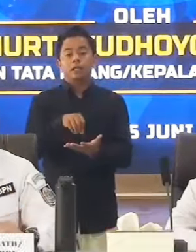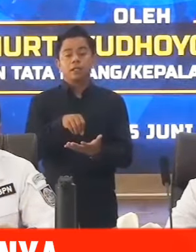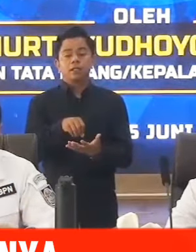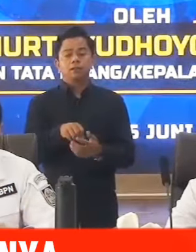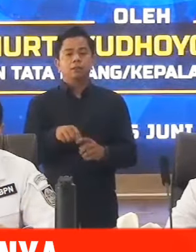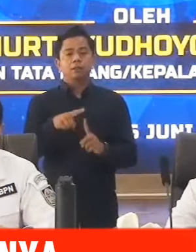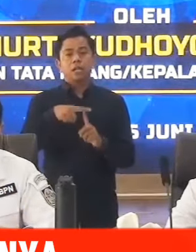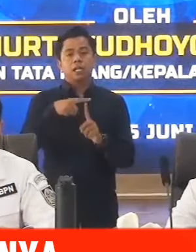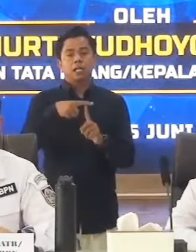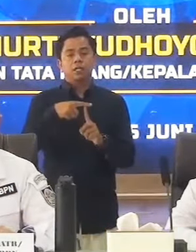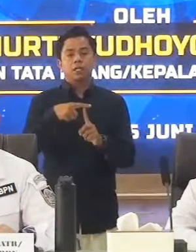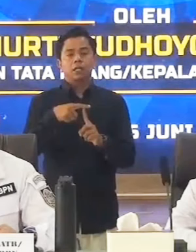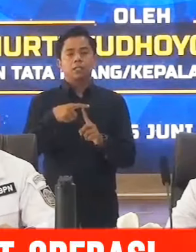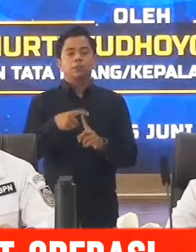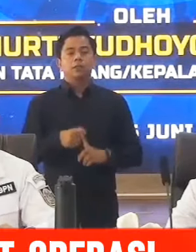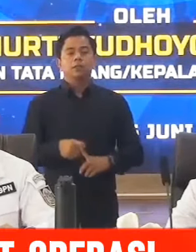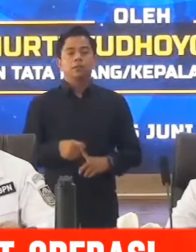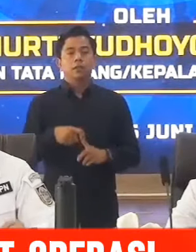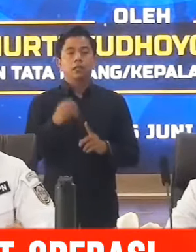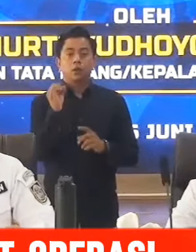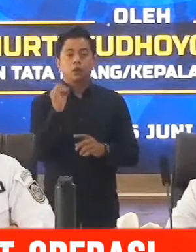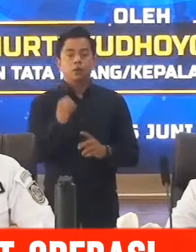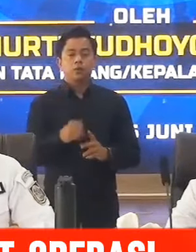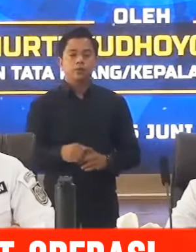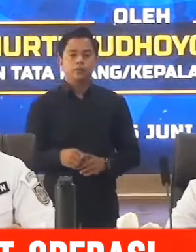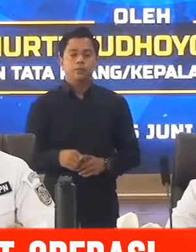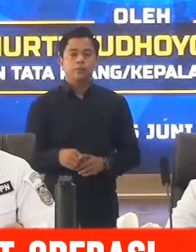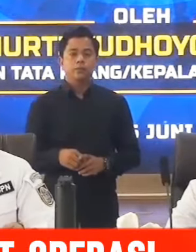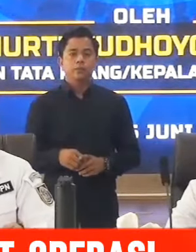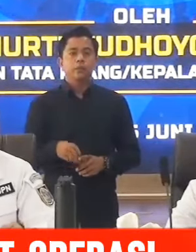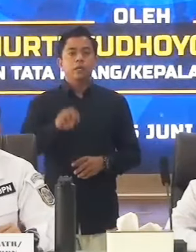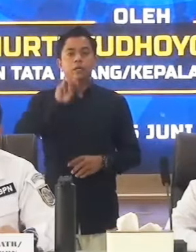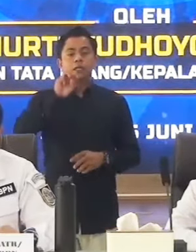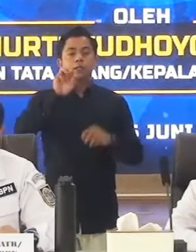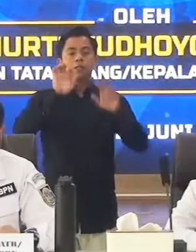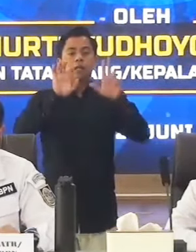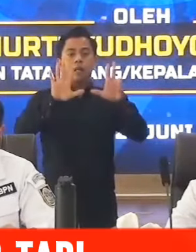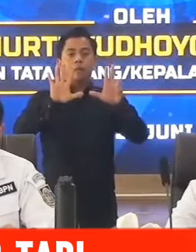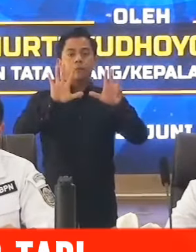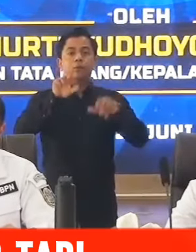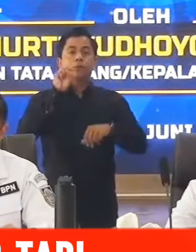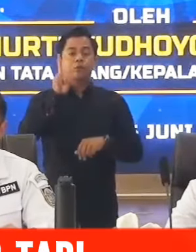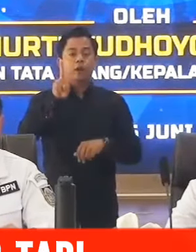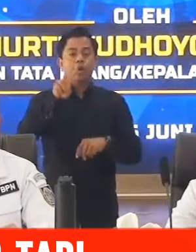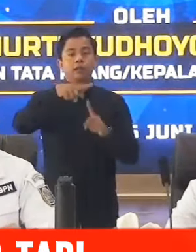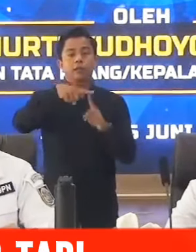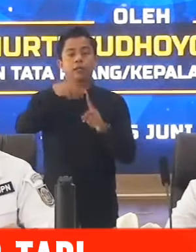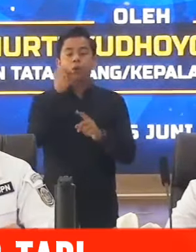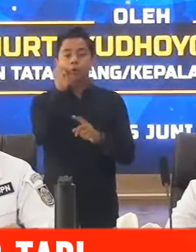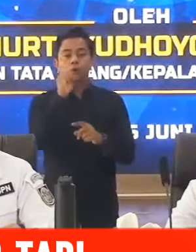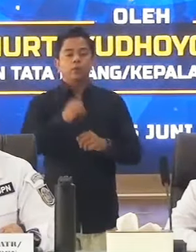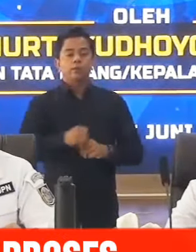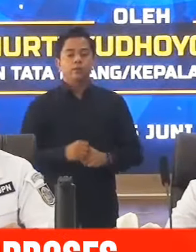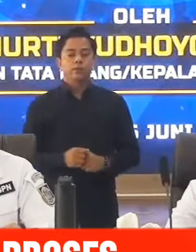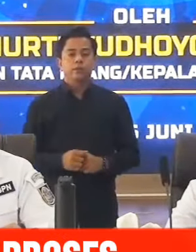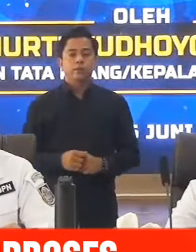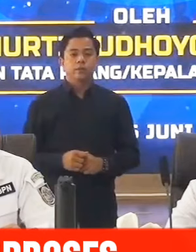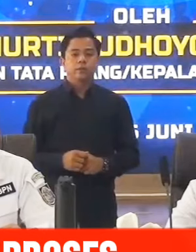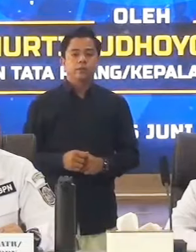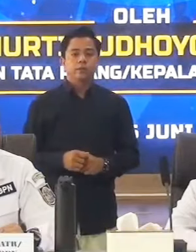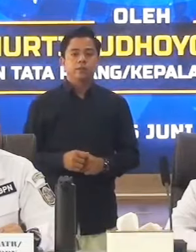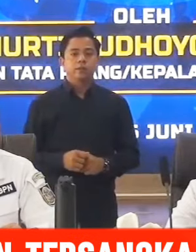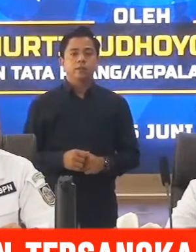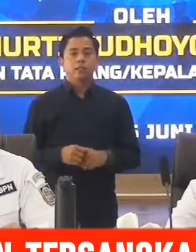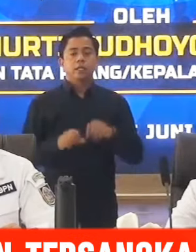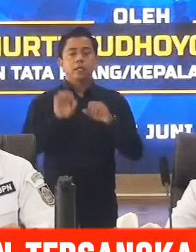PO dari sebelumnya, tetapkan 82 target operasi. dan dari 86 itu tadi yang sedang